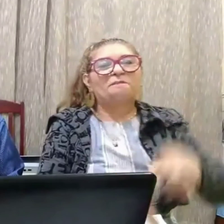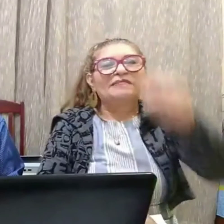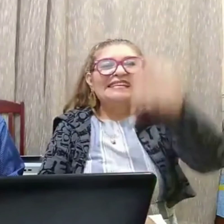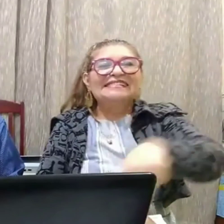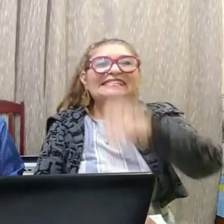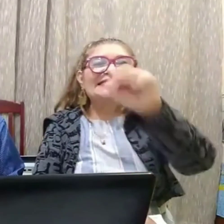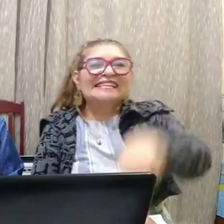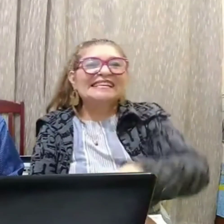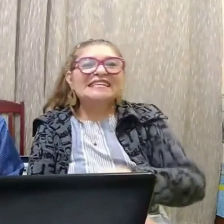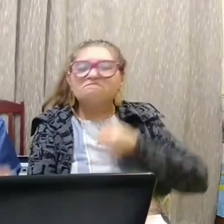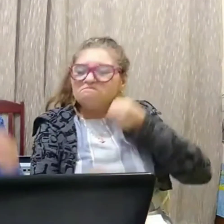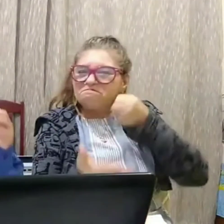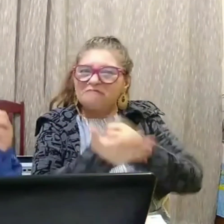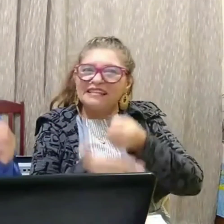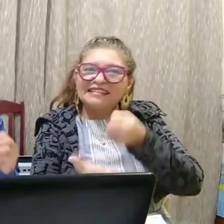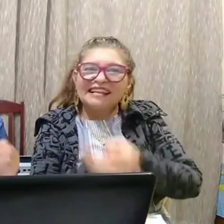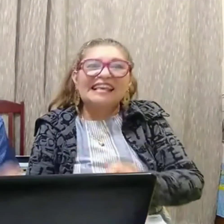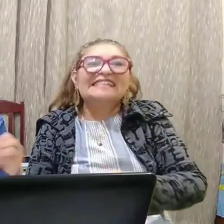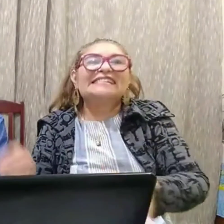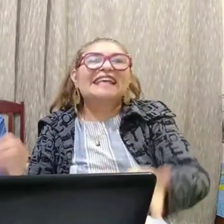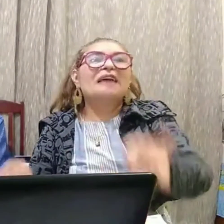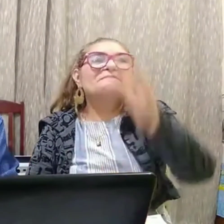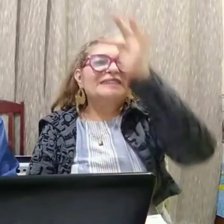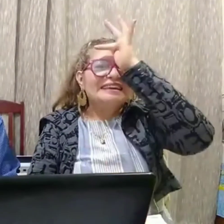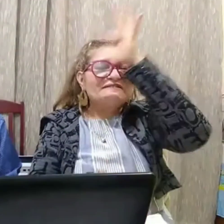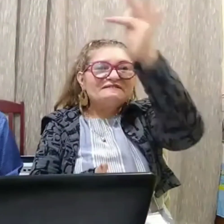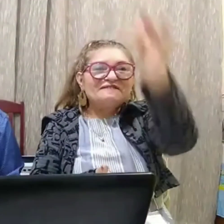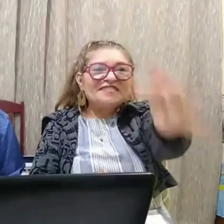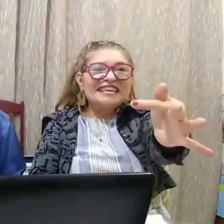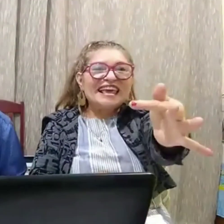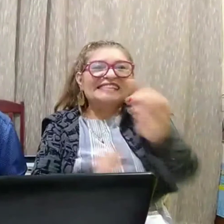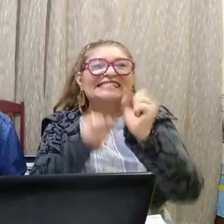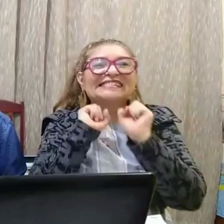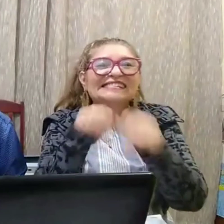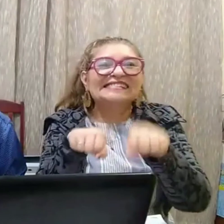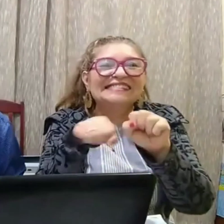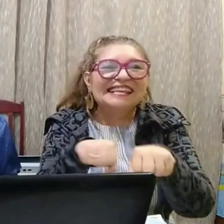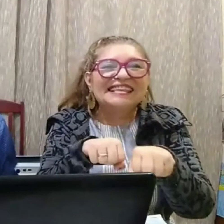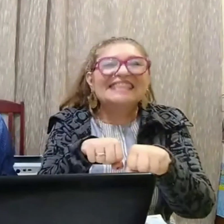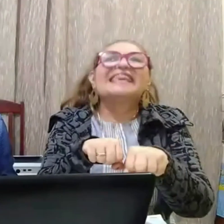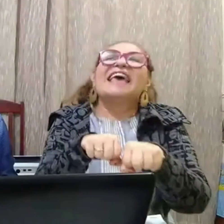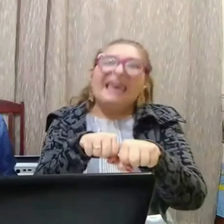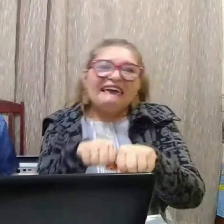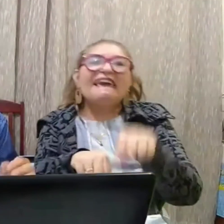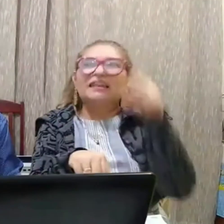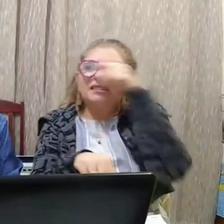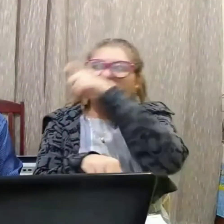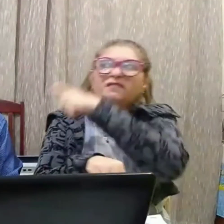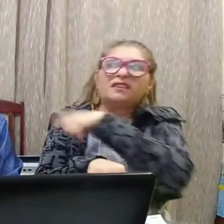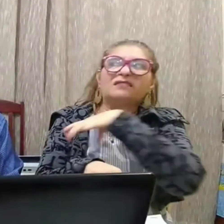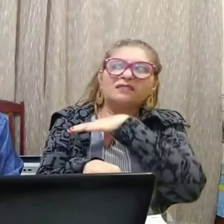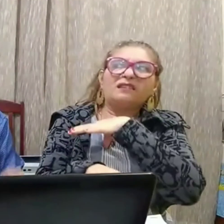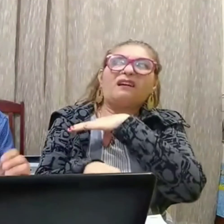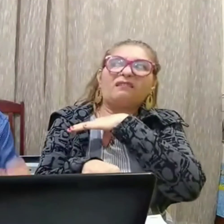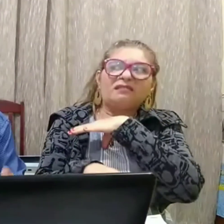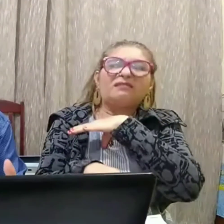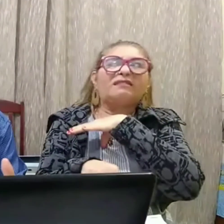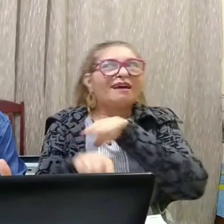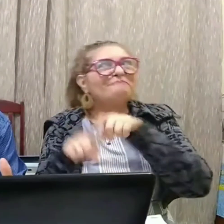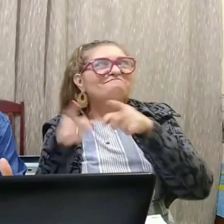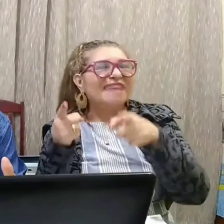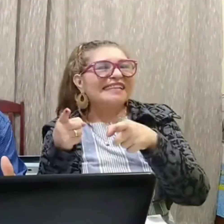fidelidade persistente, se mantiveram fiéis a Deus apesar das circunstâncias difíceis. Lembra